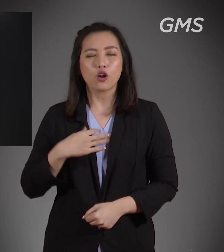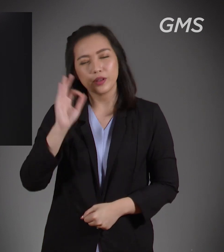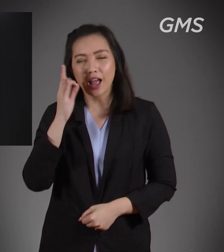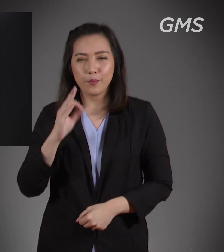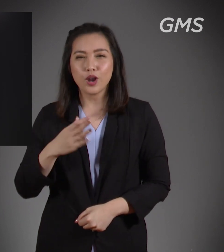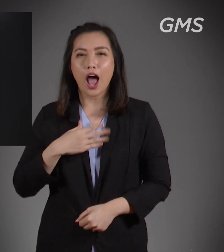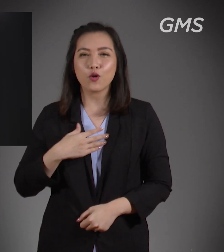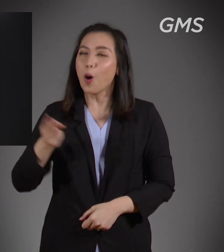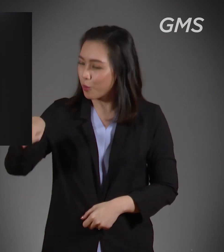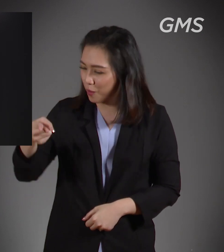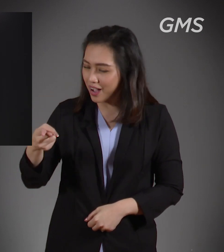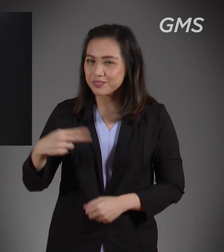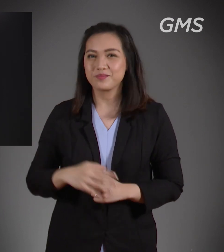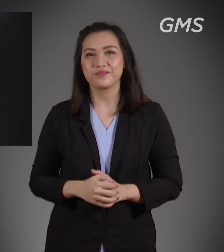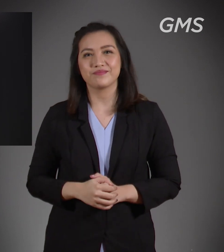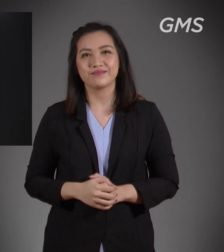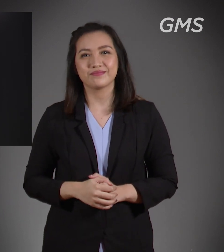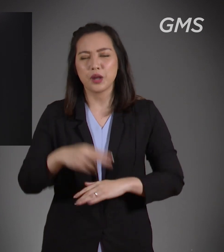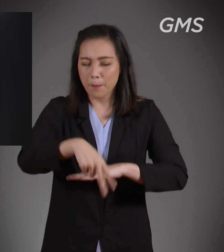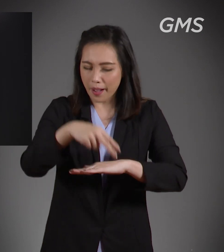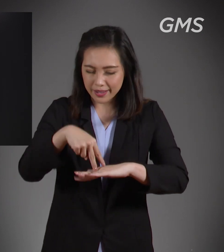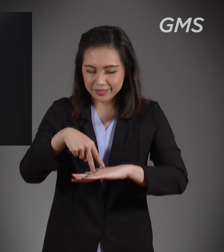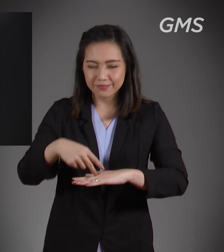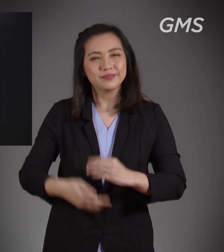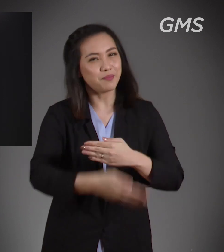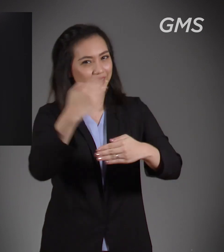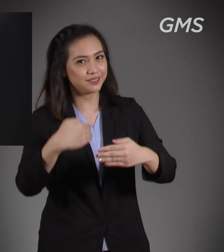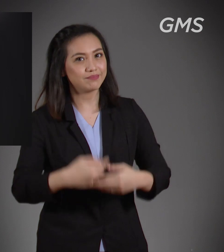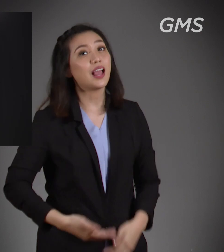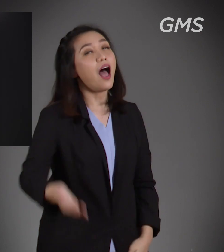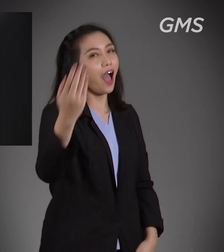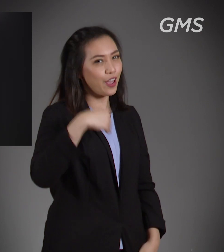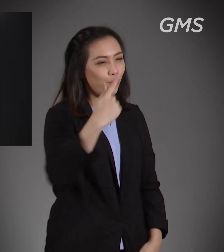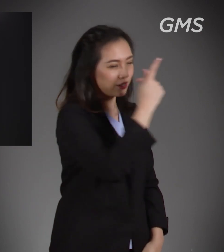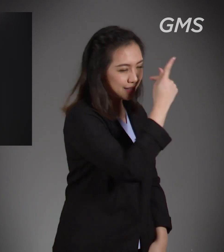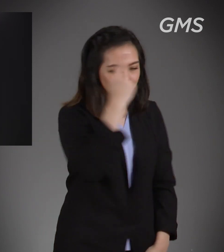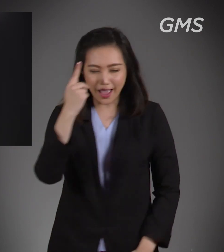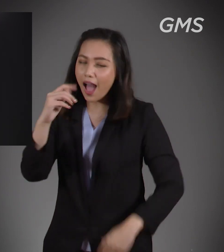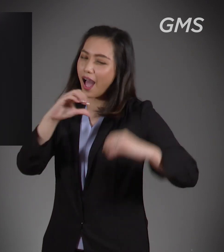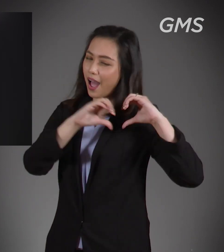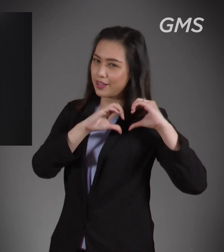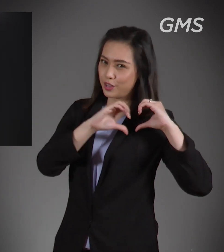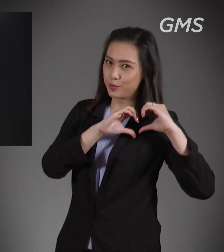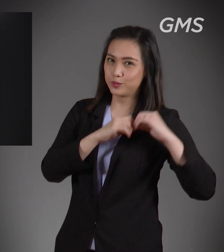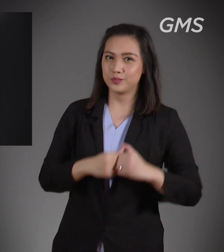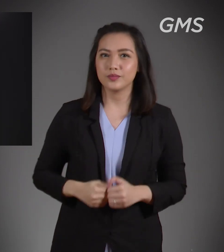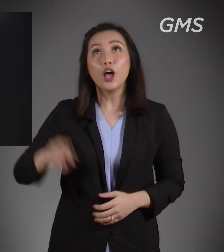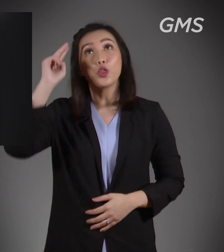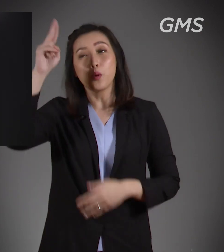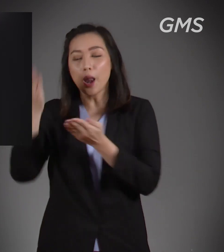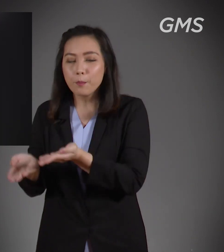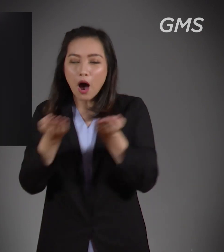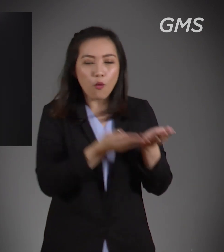kasih karunia-Nya untuk membangkitkan aku kembali. Mari, jaga hati dengan segala waspada. Tuhan membawa Anda ke masa